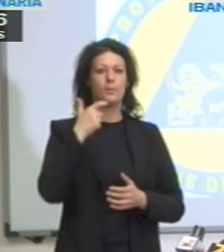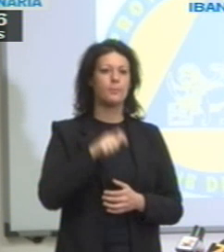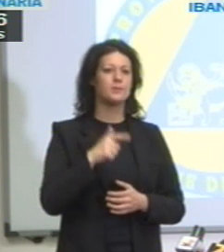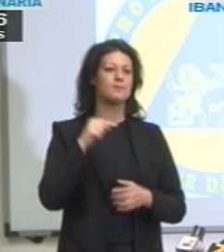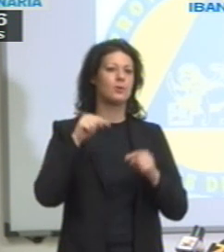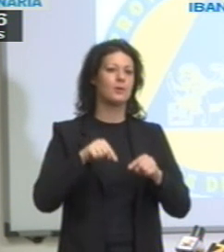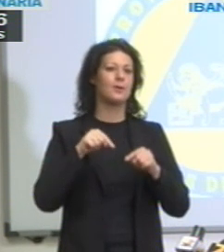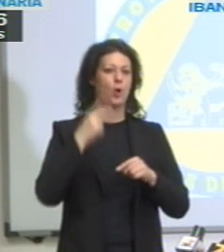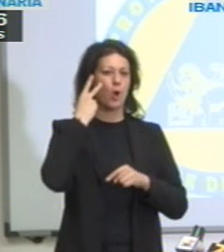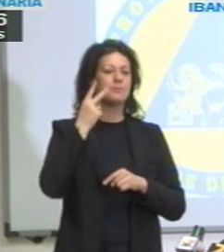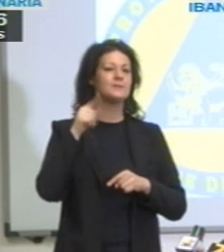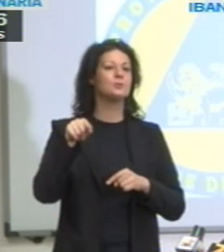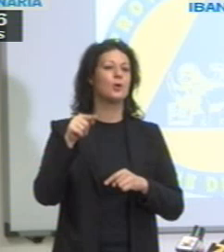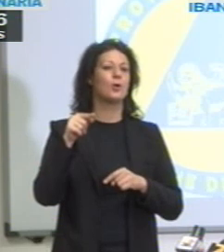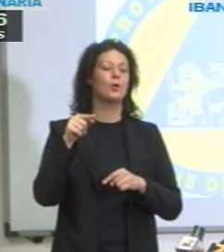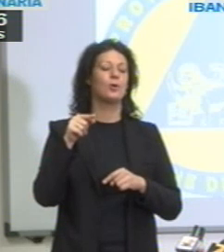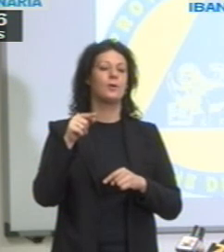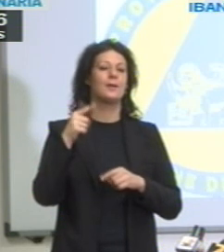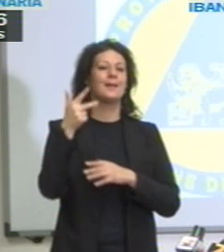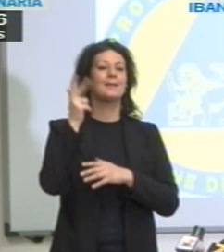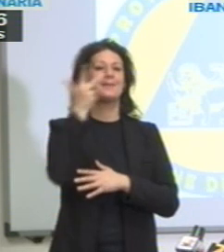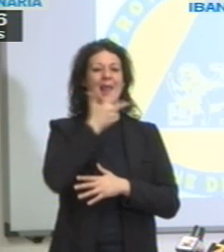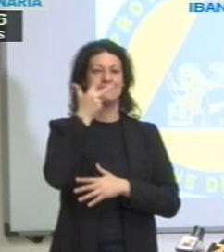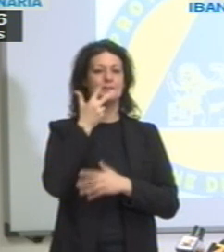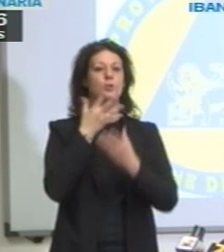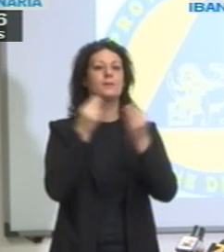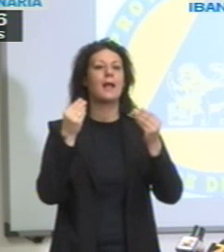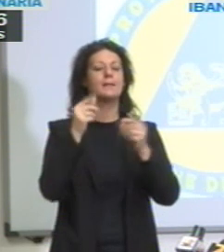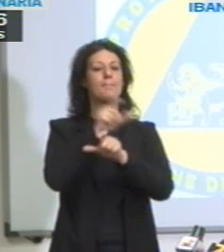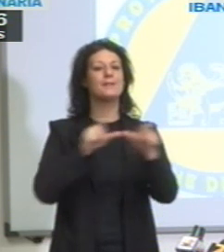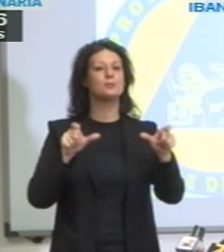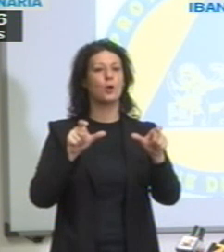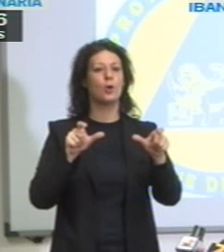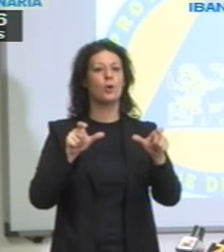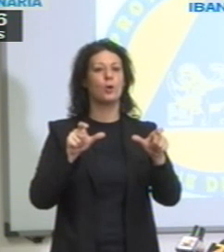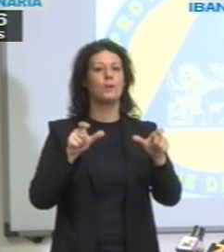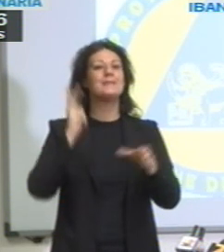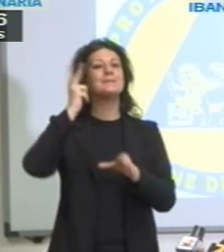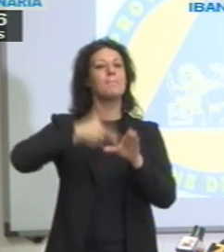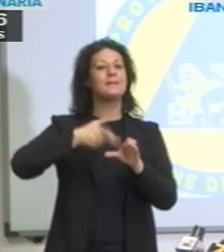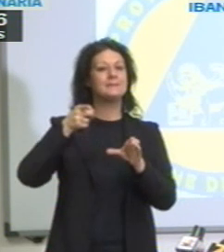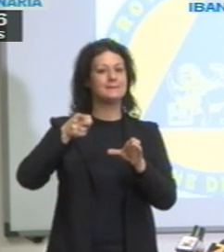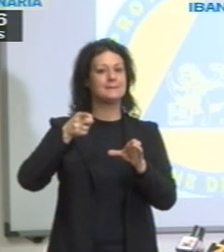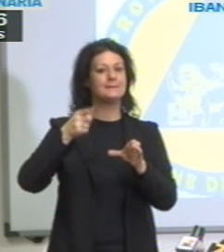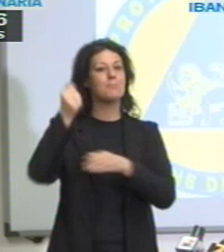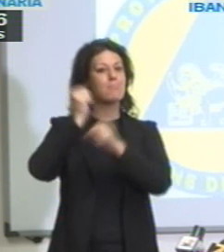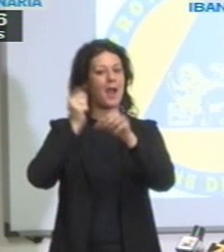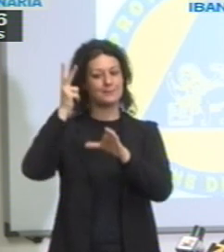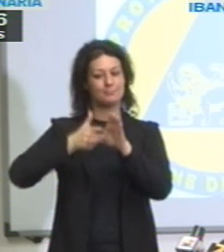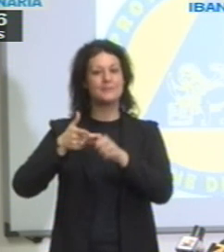Gente che ordinava lo spritz take away e lo beveva davanti al bar, e le volevo chiedere se era un comportamento corretto. Sono multabili. Sono multabili, quindi